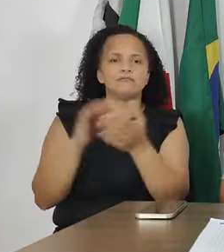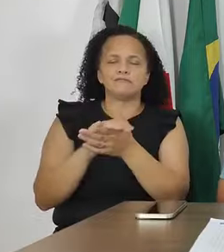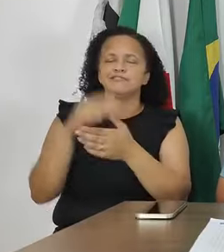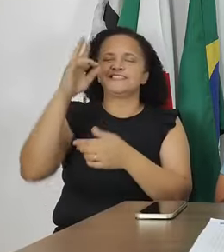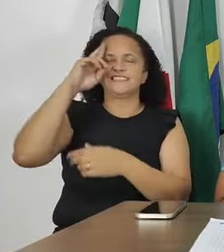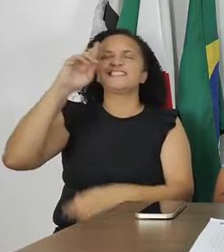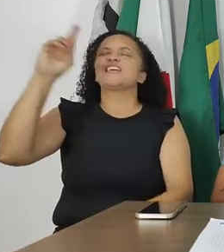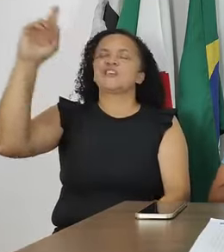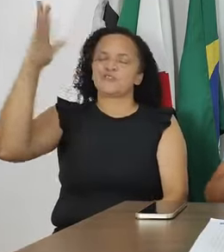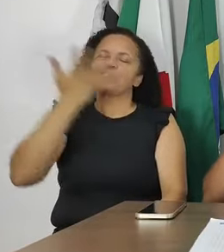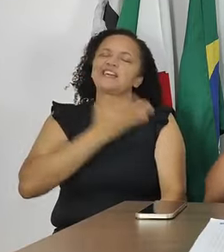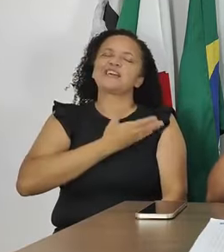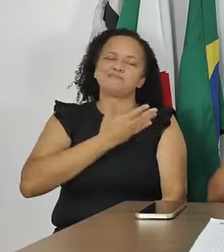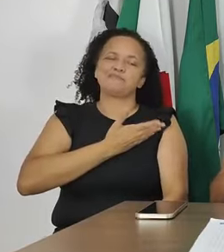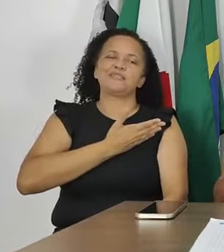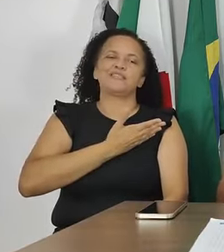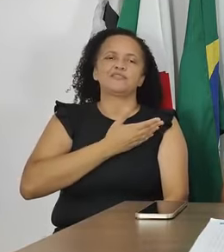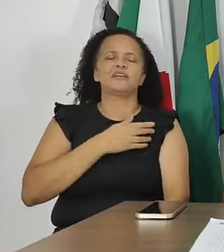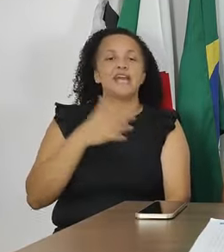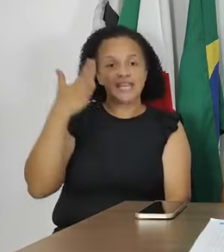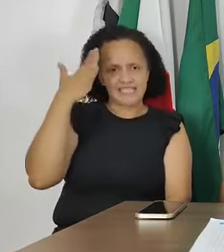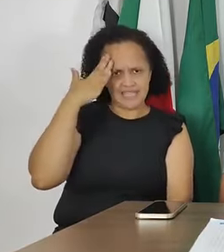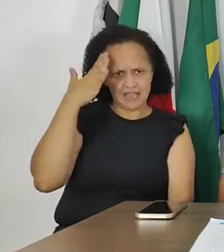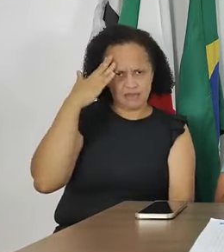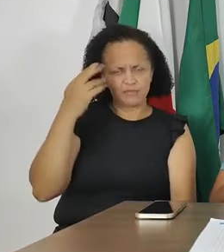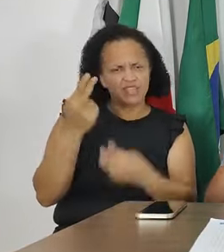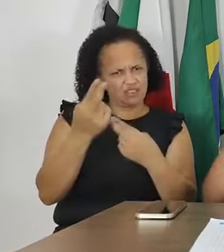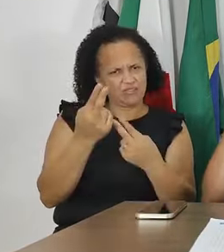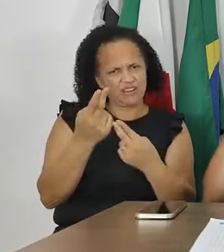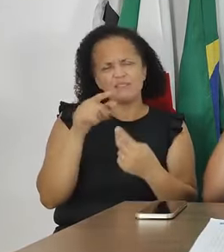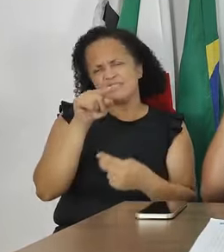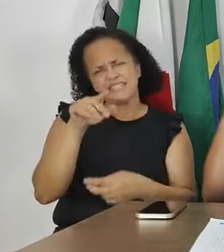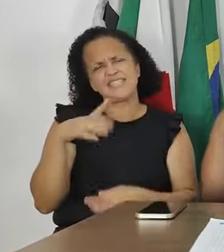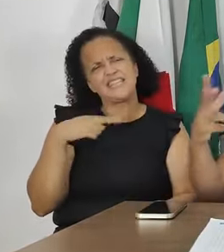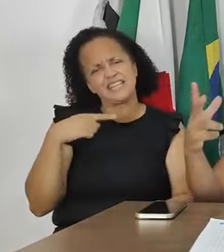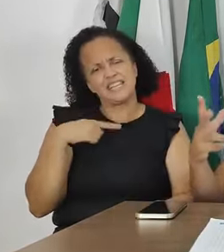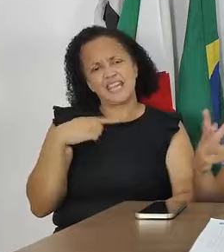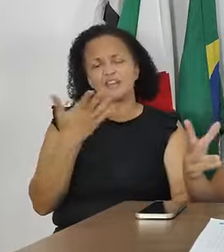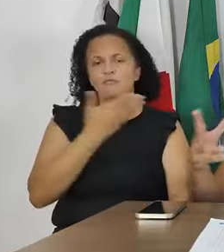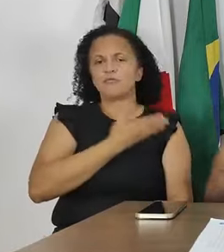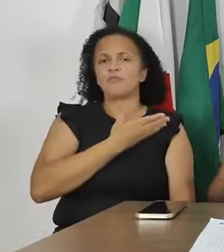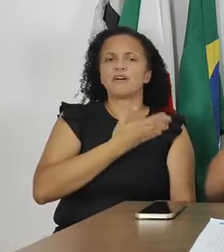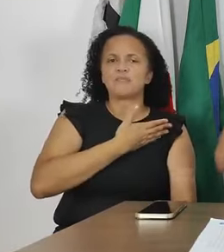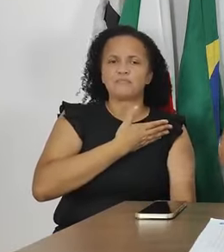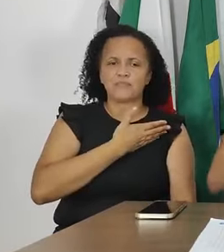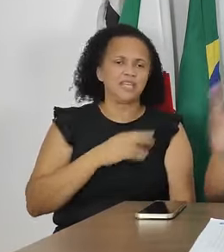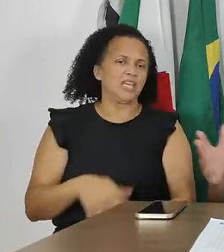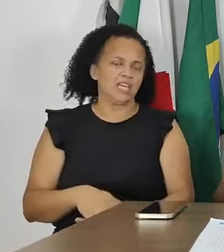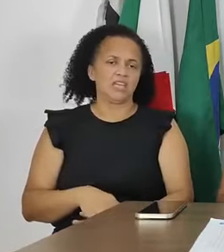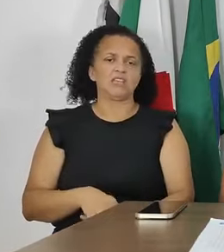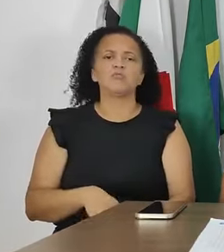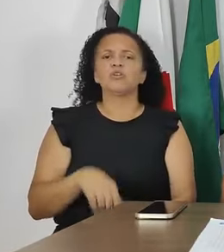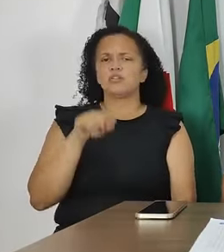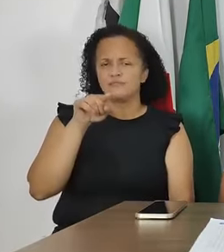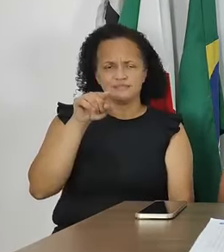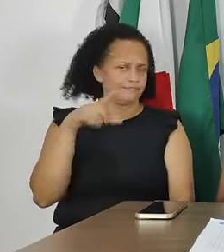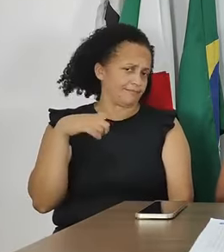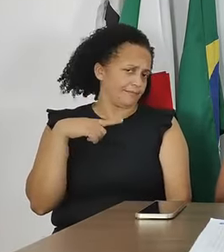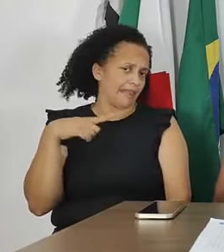as horas? Eu sei que nós temos amigos que são mais chegados que irmãos, provavelmente você